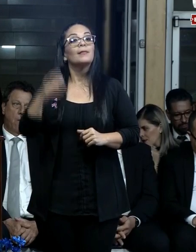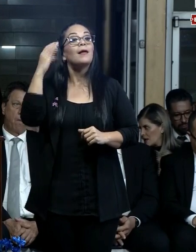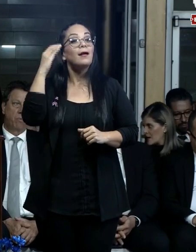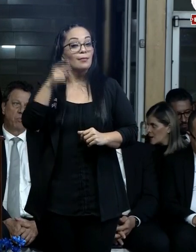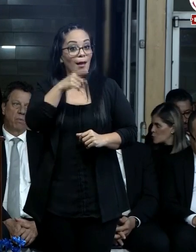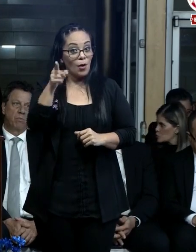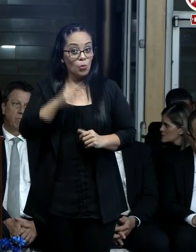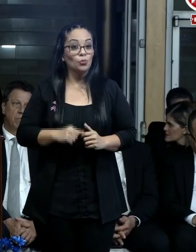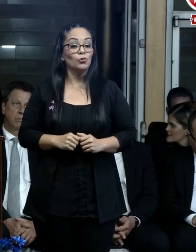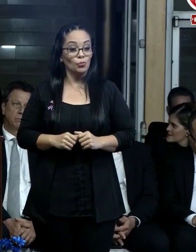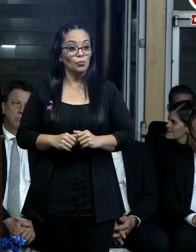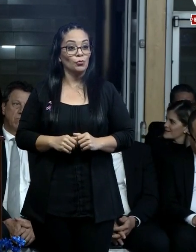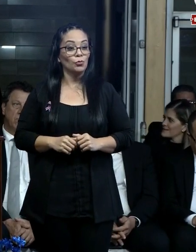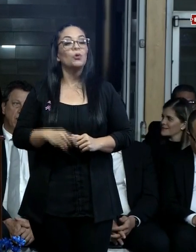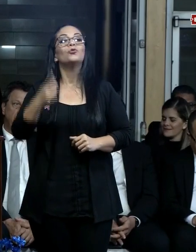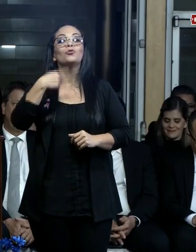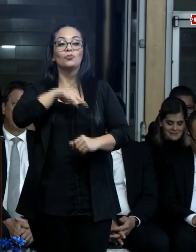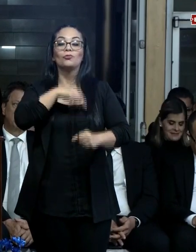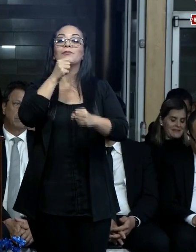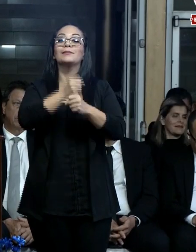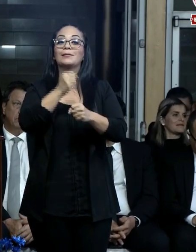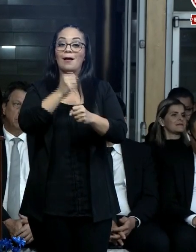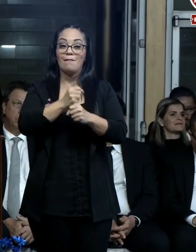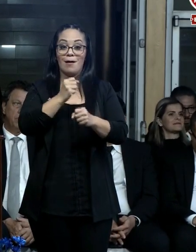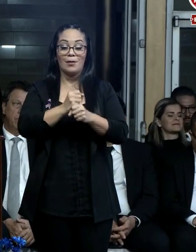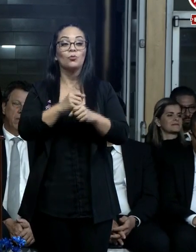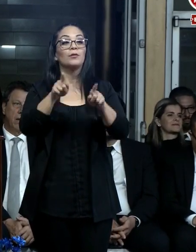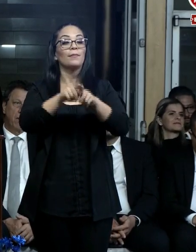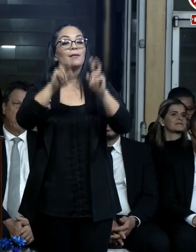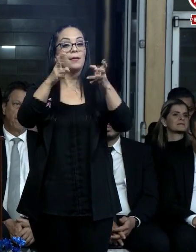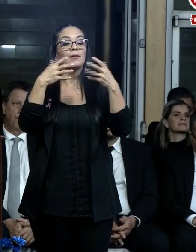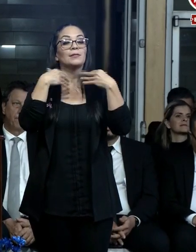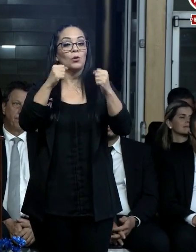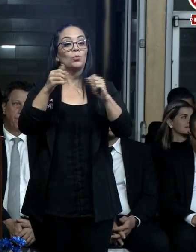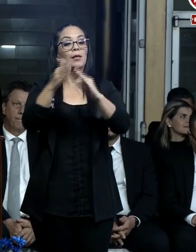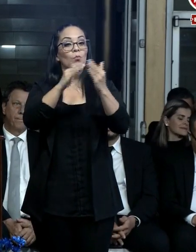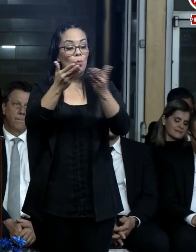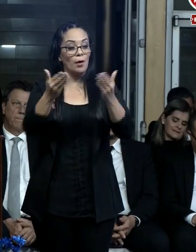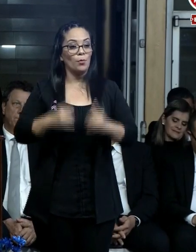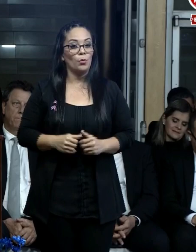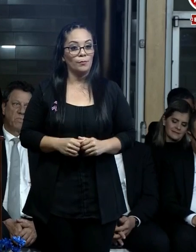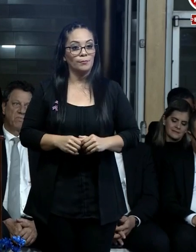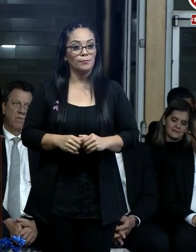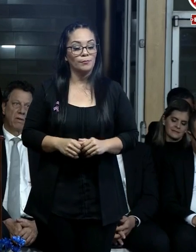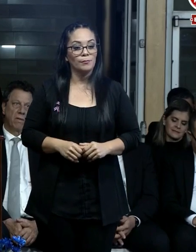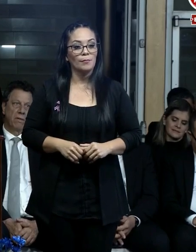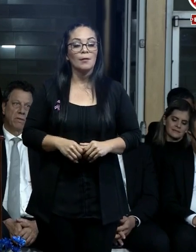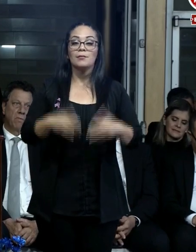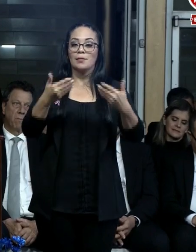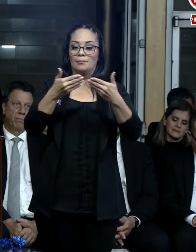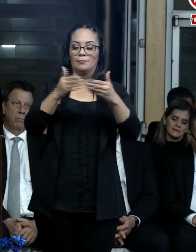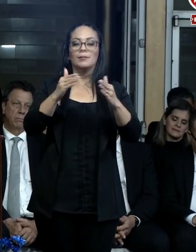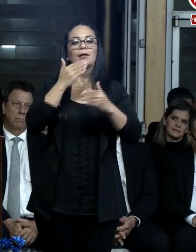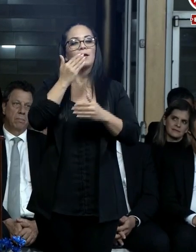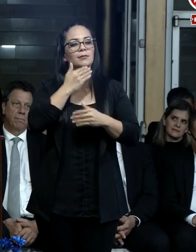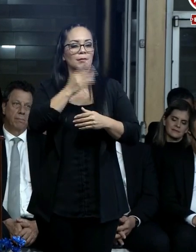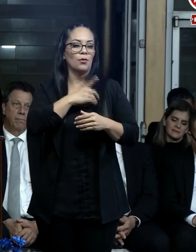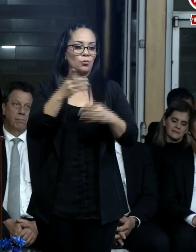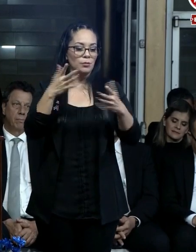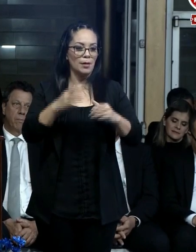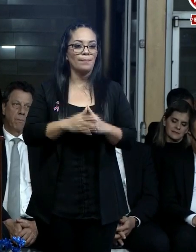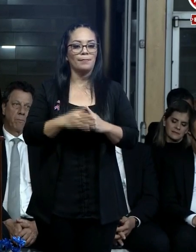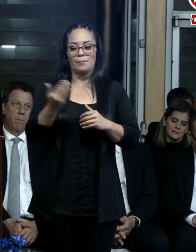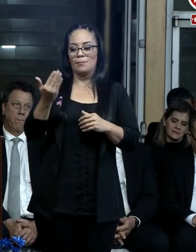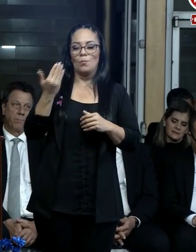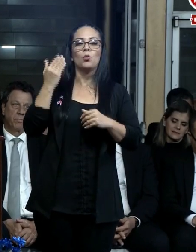Cartagos, estamos trabajando en la salud de este pueblo. Pudimos inaugurar, gracias a Dios,